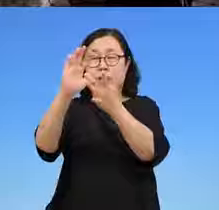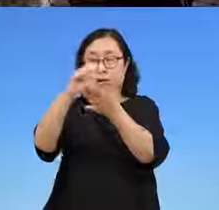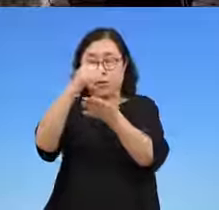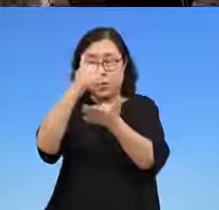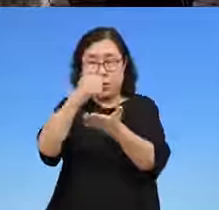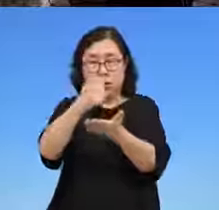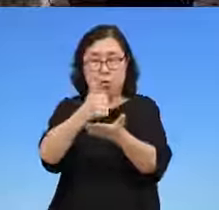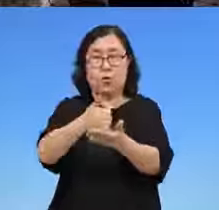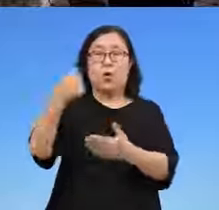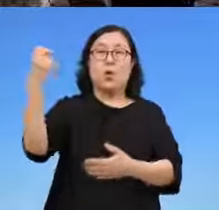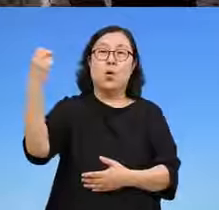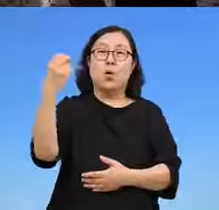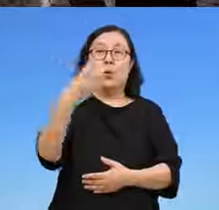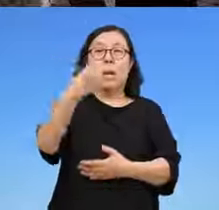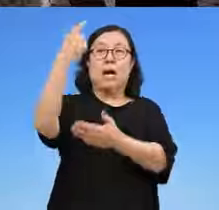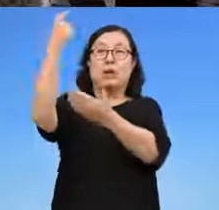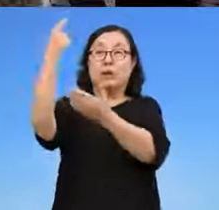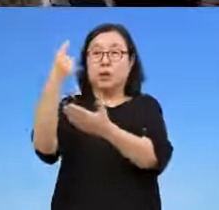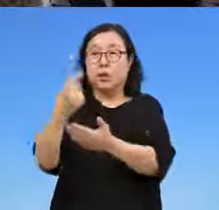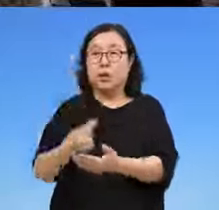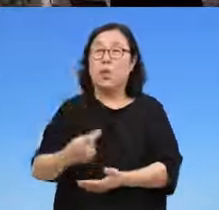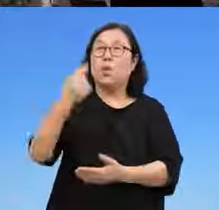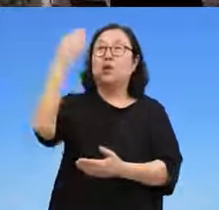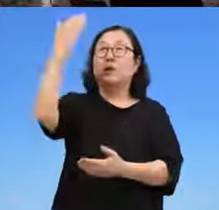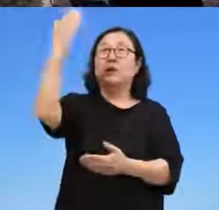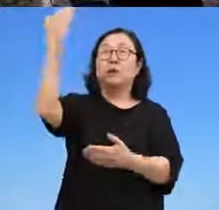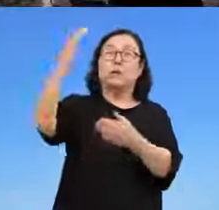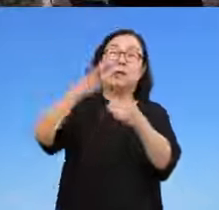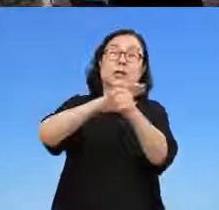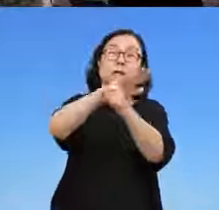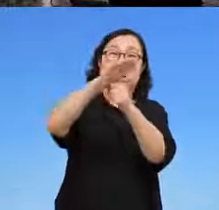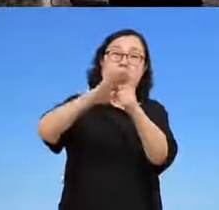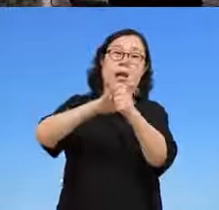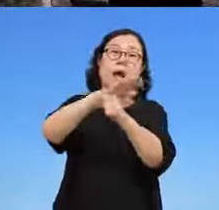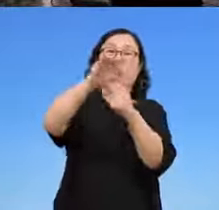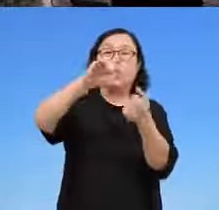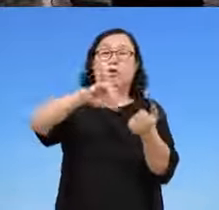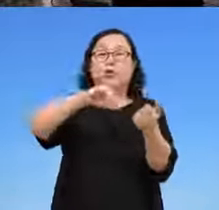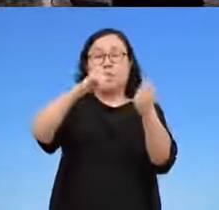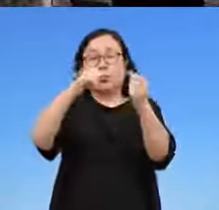예수 그리스도 다시 오실 그 사랑,